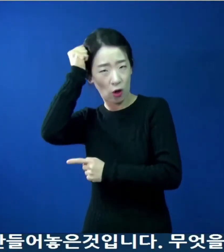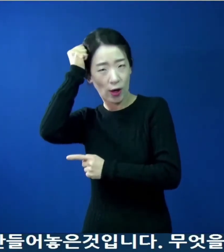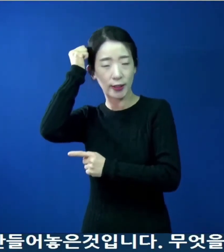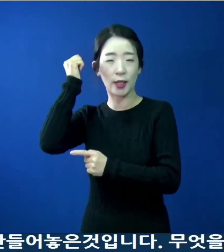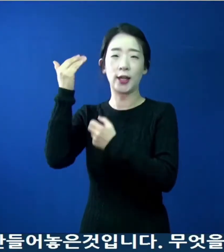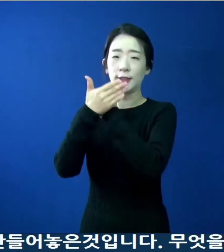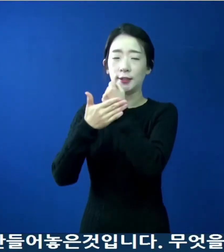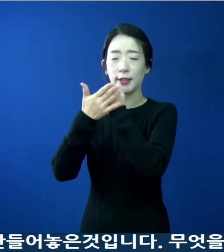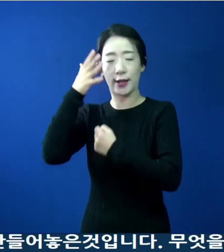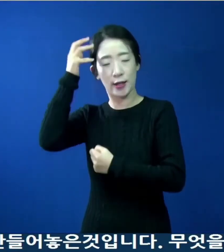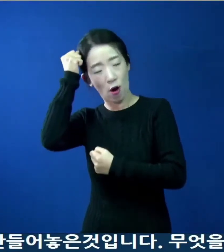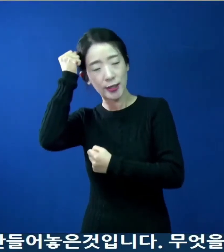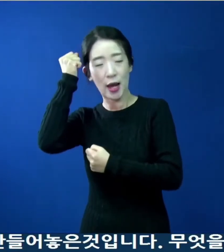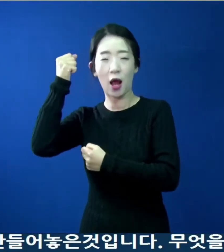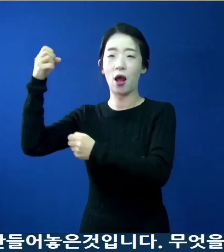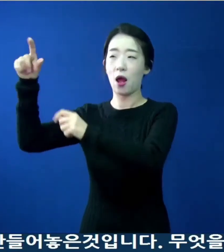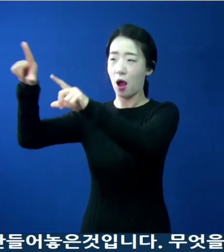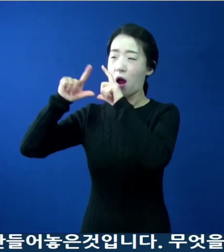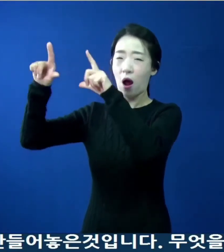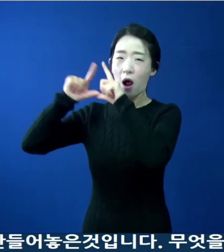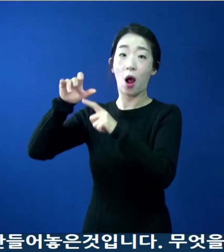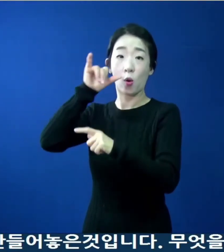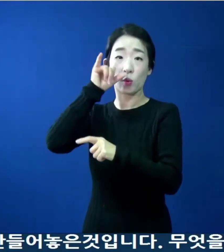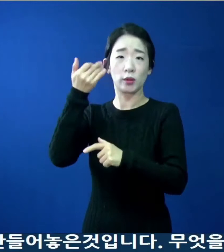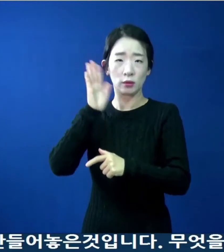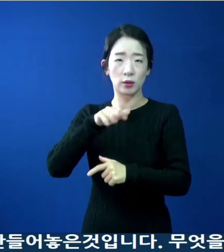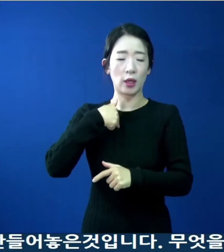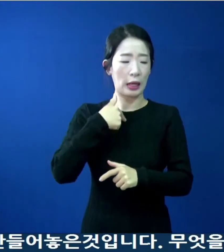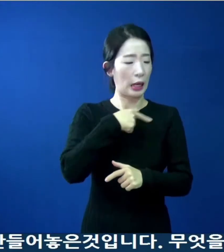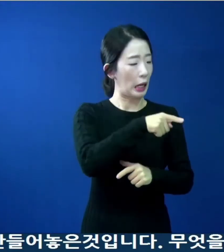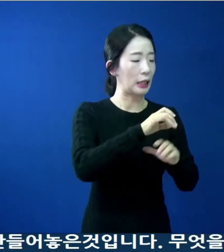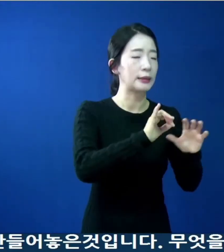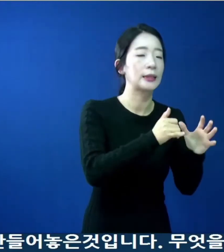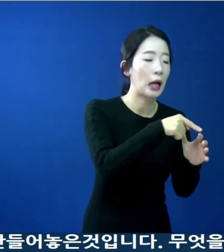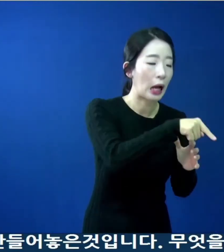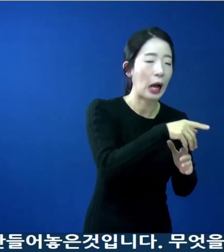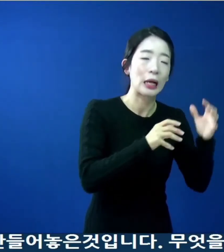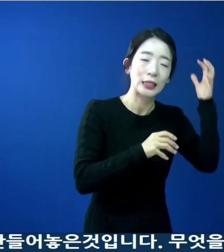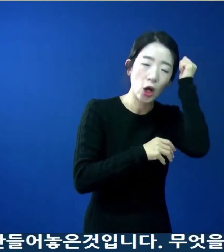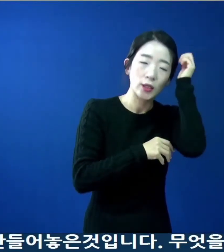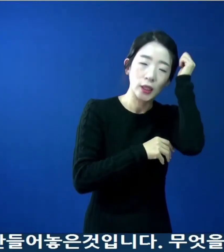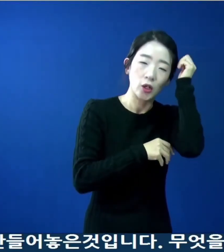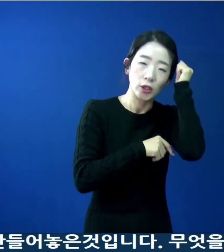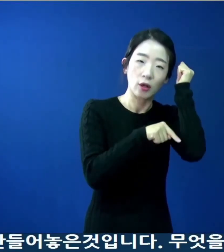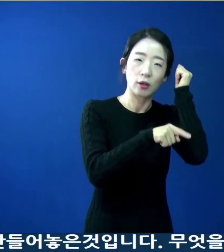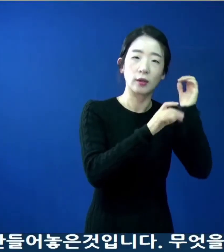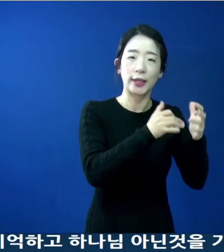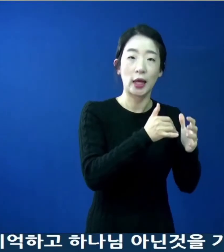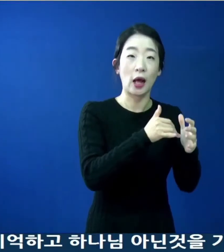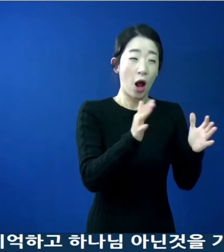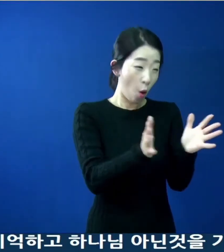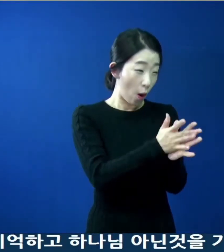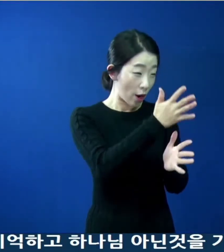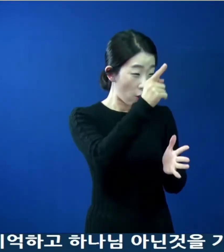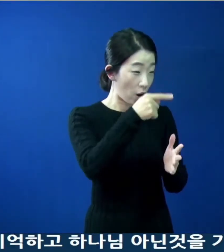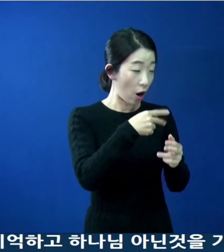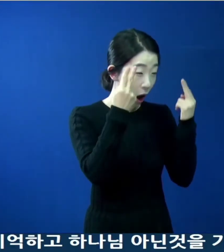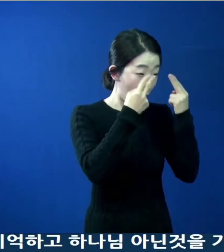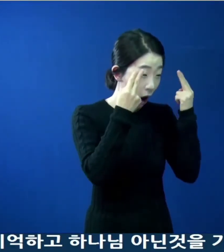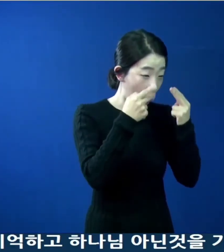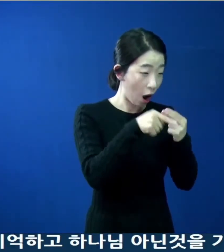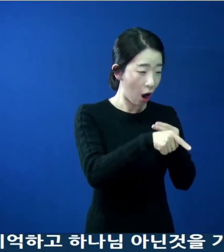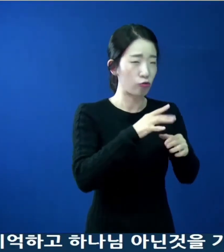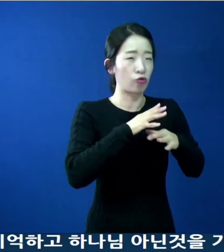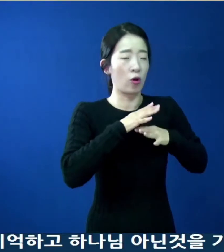그러는데 세상에서는 다른 메시지를 줄 겁니다. 세상을 기억하라, 세상의 화려한 걸 기억하라, 세상의 두려운